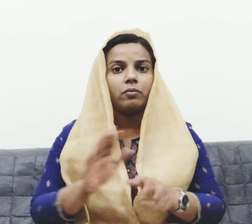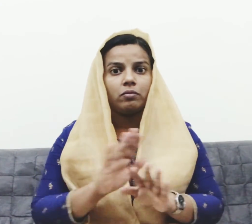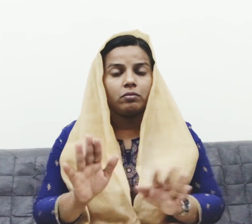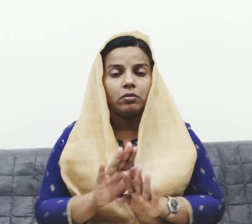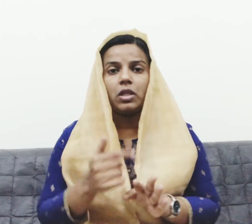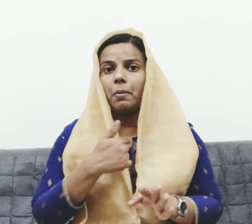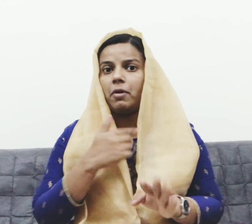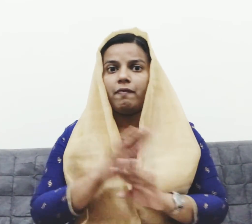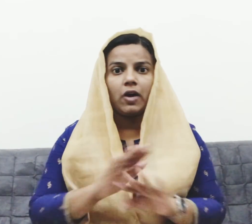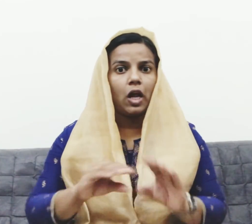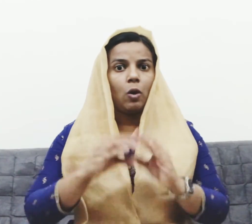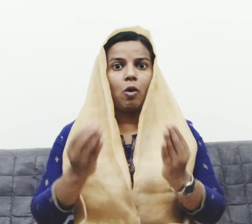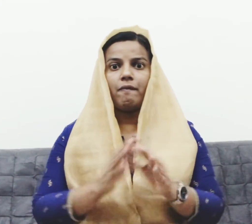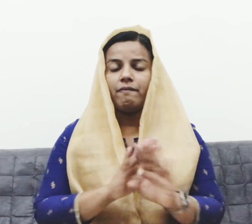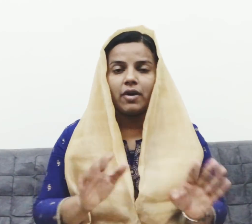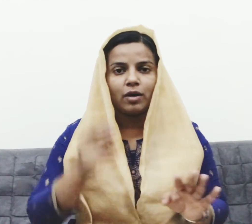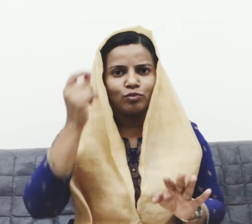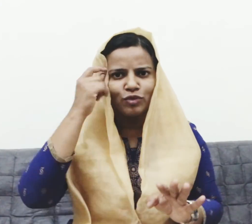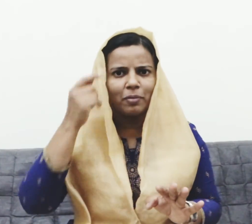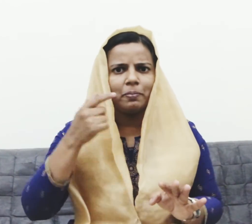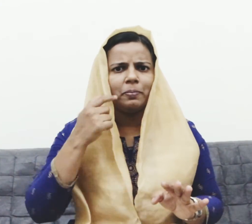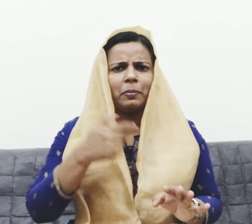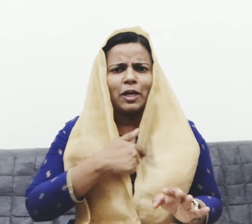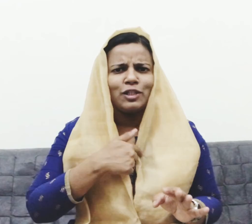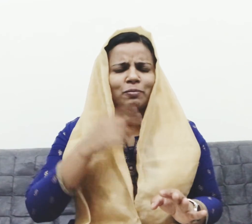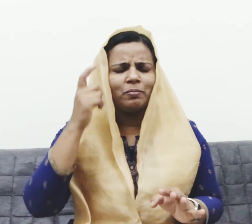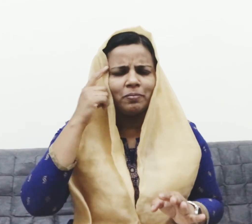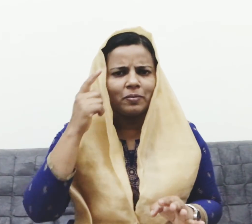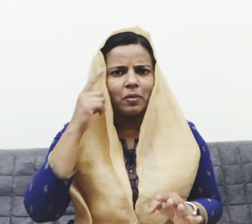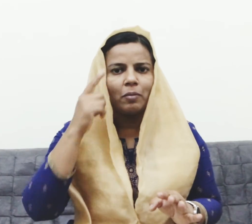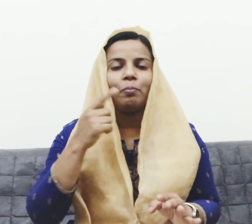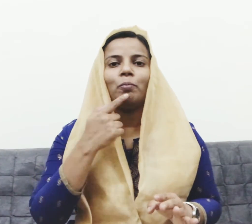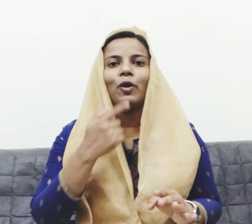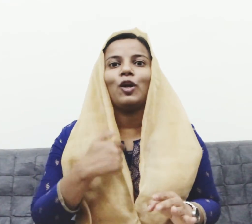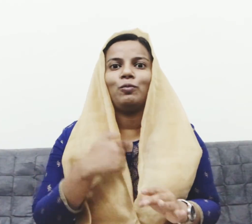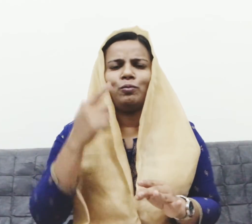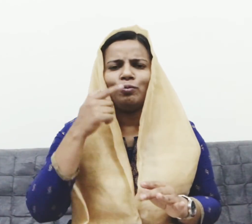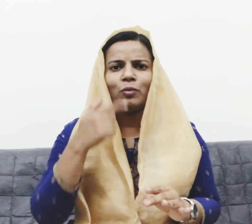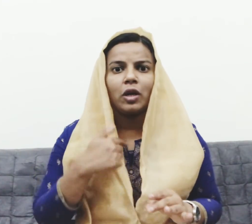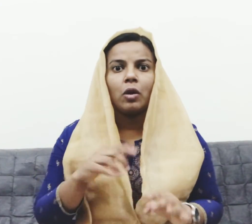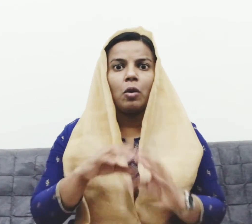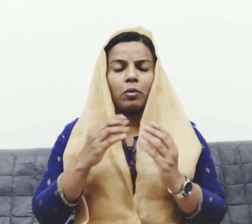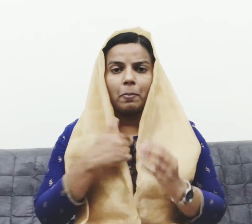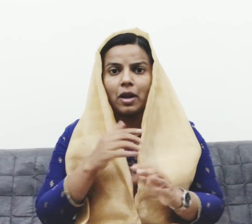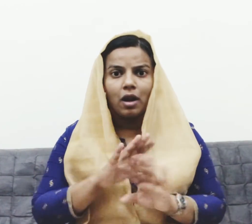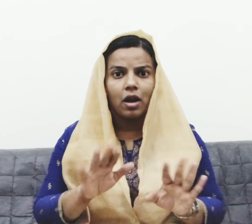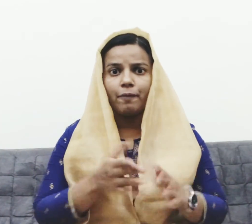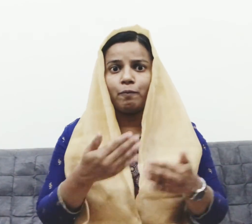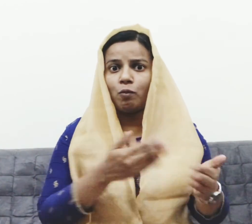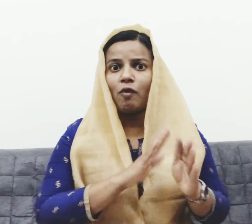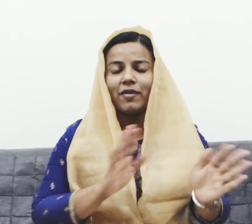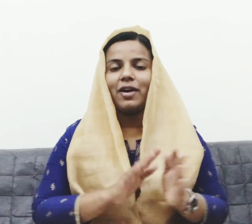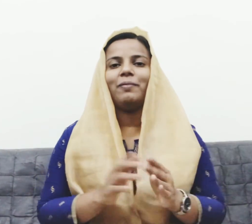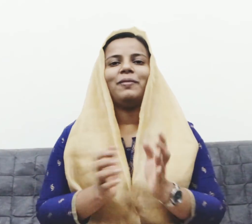ശബ്ദം വരും, ഇത് നമുക്കുള്ളതല്ല, ഈ ചിന്ത നമുക്കുള്ളതല്ല, ഈ പ്രവൃത്തി നമുക്കുള്ളതല്ല, ഇത് നമുക്കുള്ളതല്ലെന്ന് പറയുമ്പോൾ അതിനെ